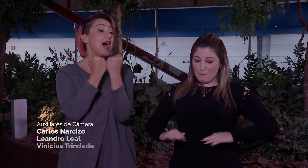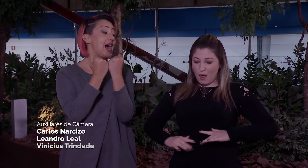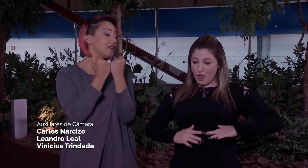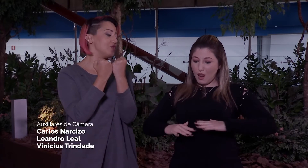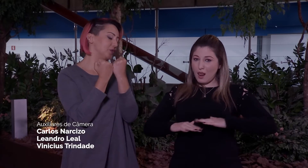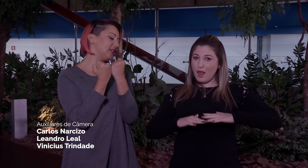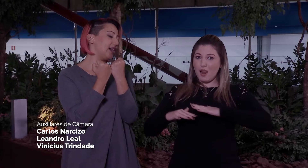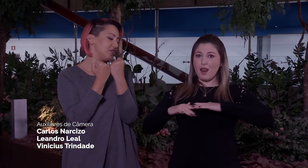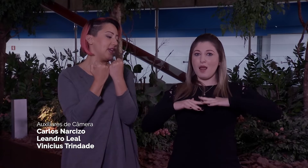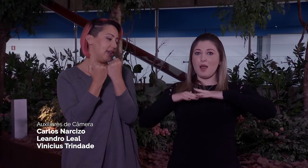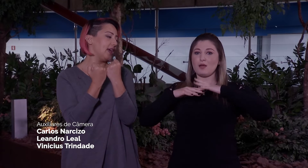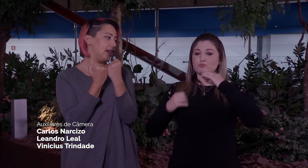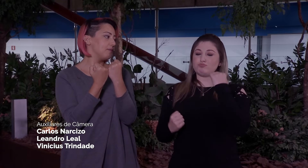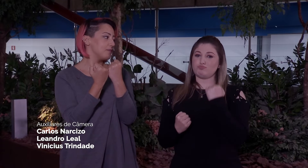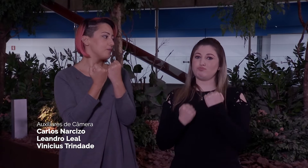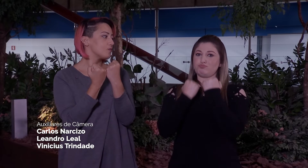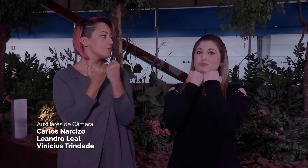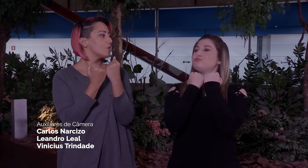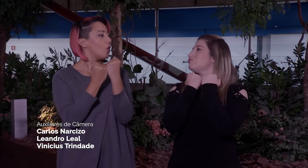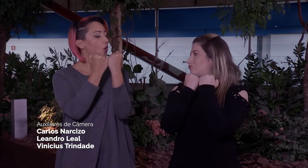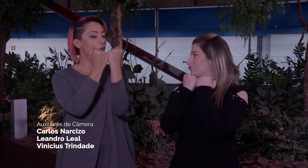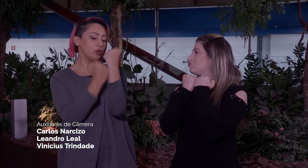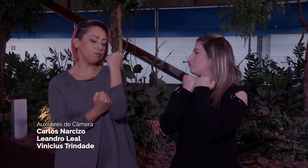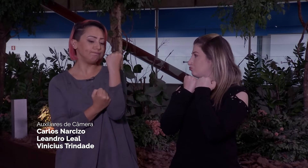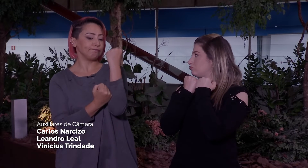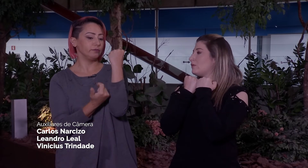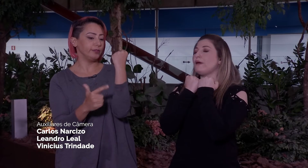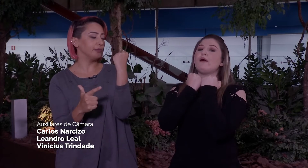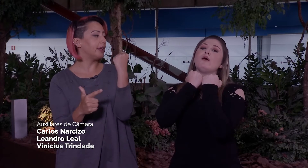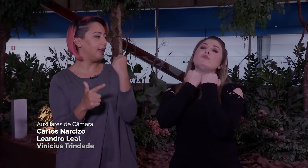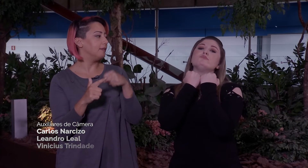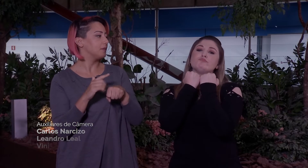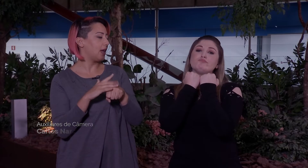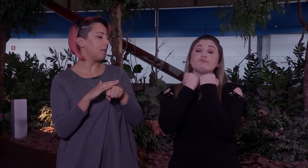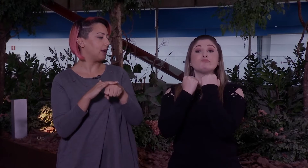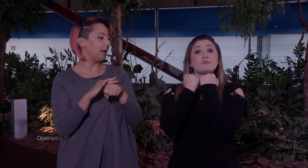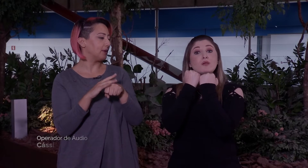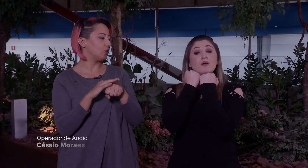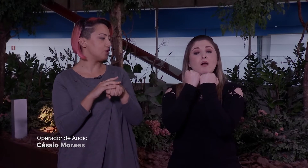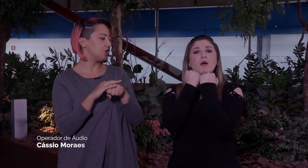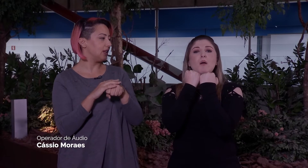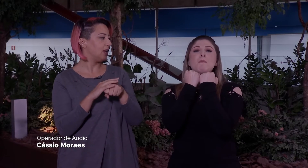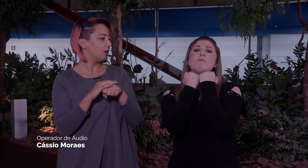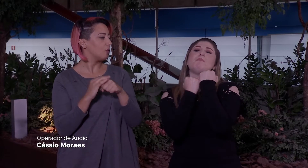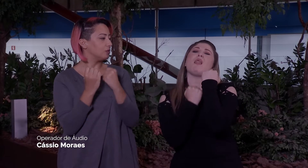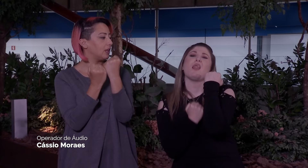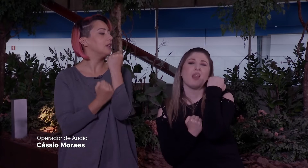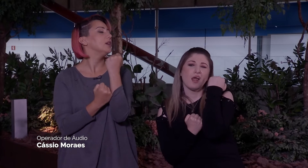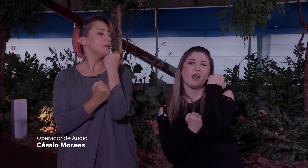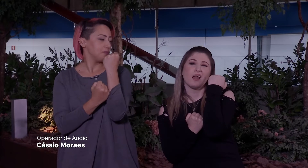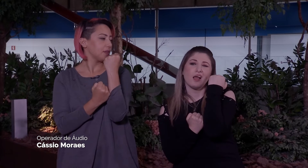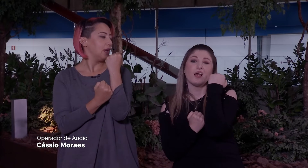Ah, de imunidade, né? Ou quando não tem, que é a patologia, né? Quando tem.